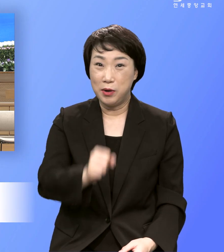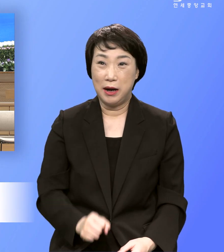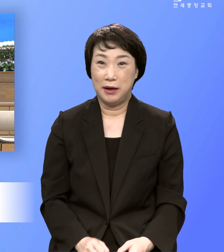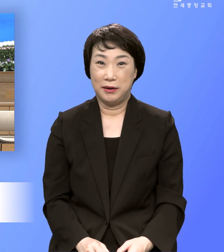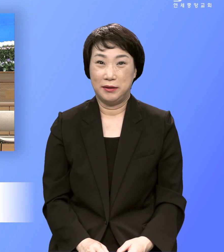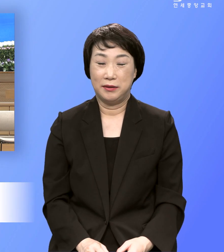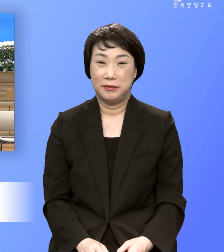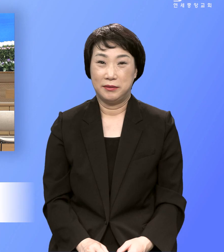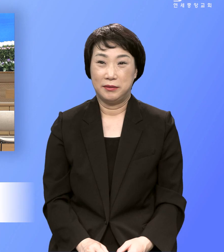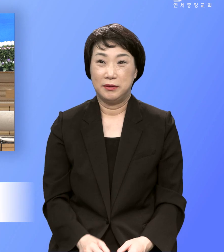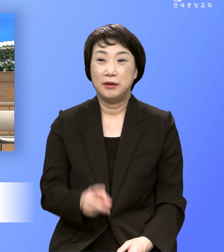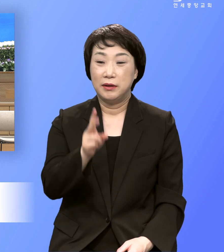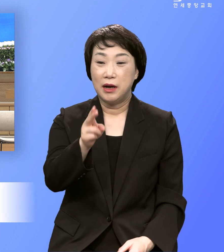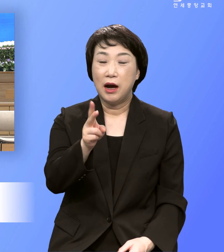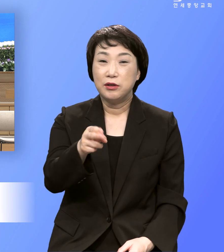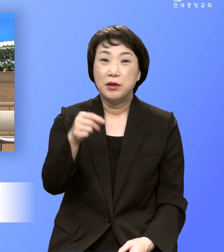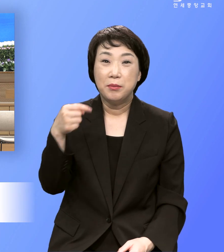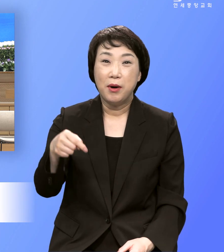가위는